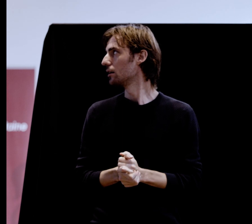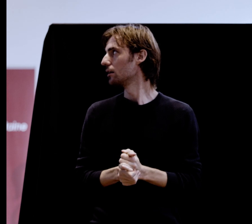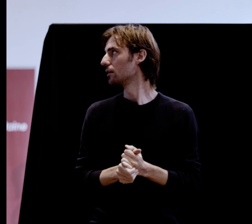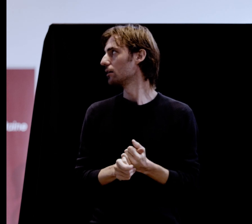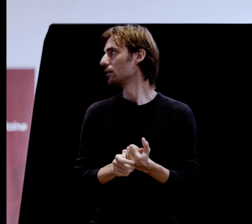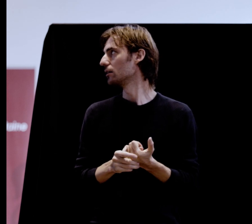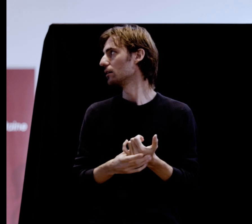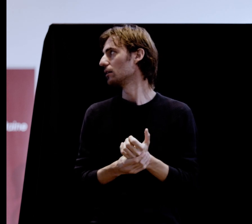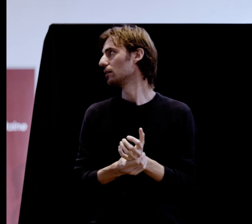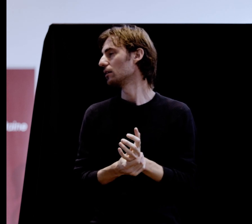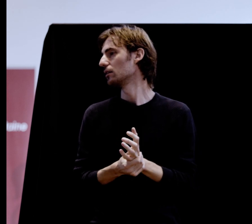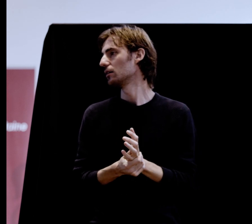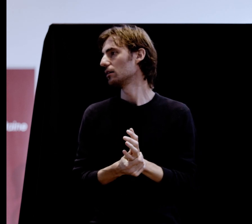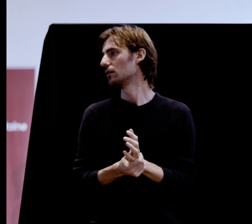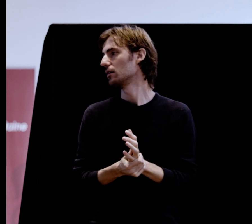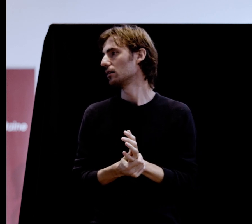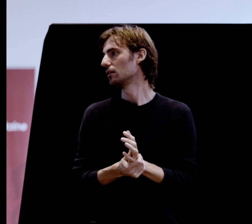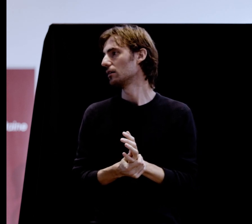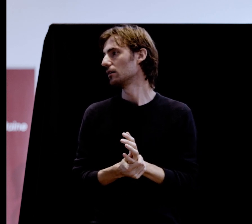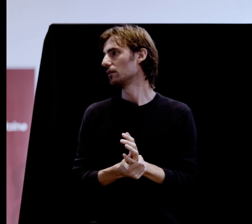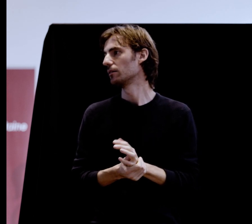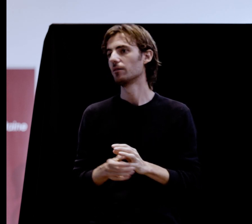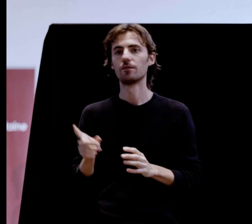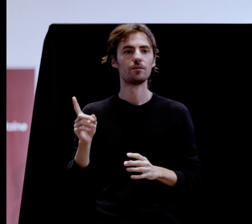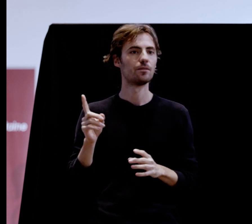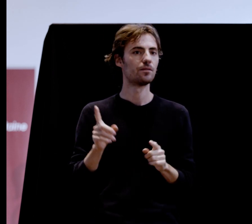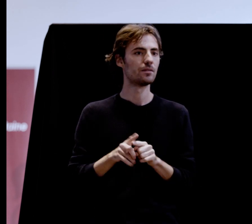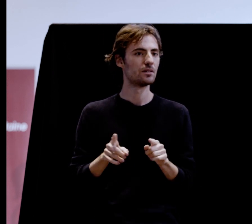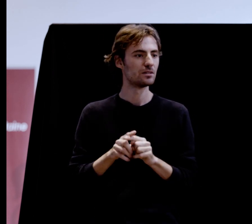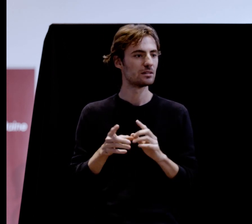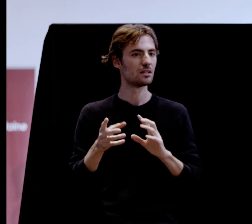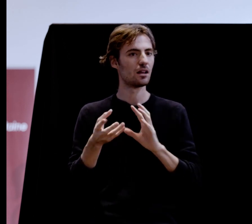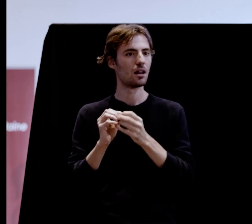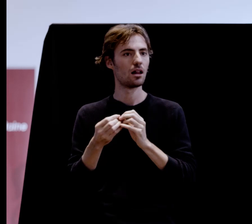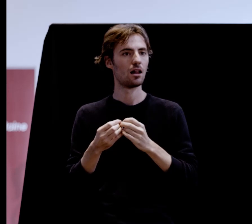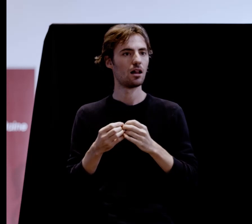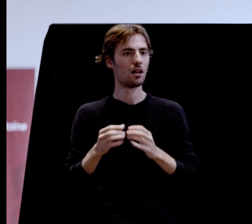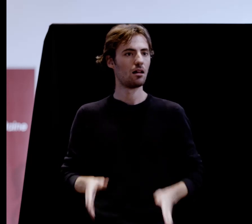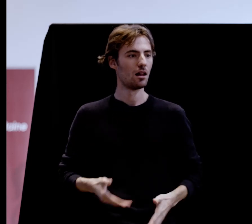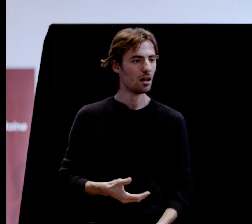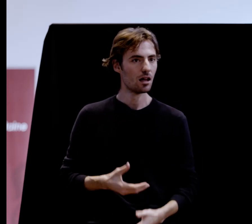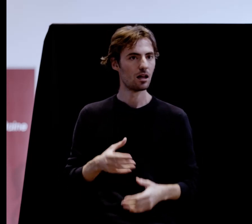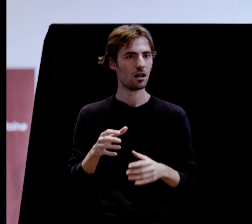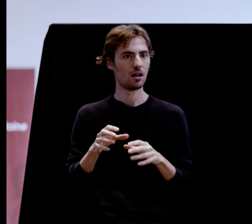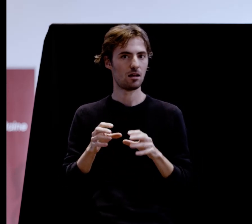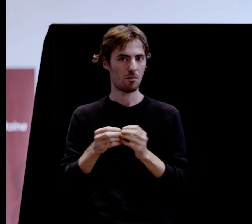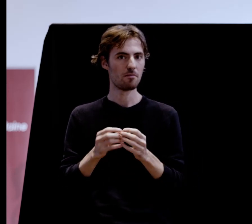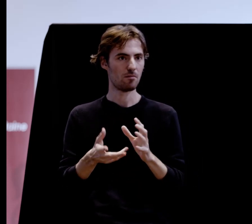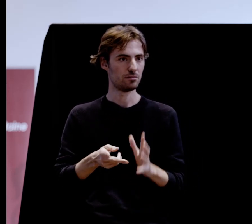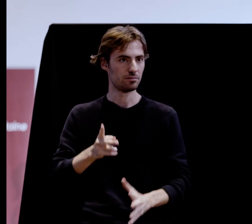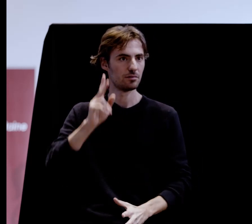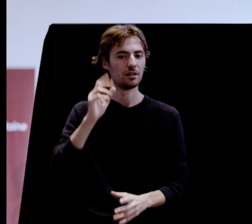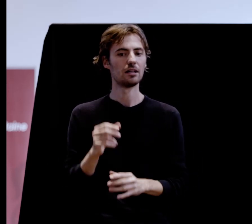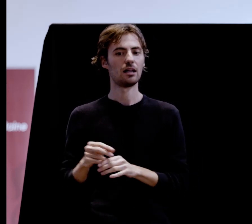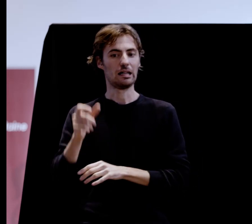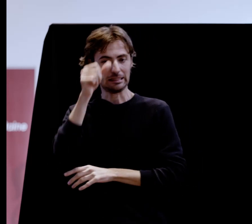très fréquemment dans les publications des anomalies des organes génitaux. Chez 80% des cas des